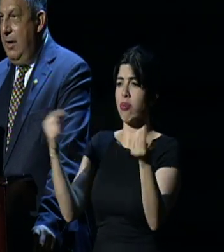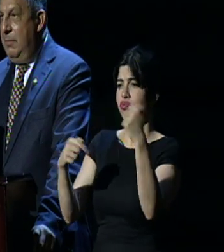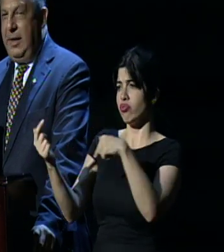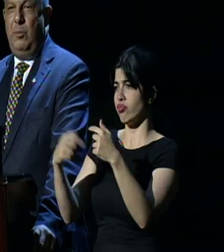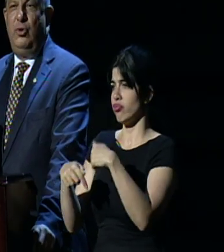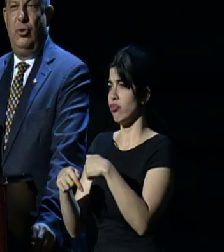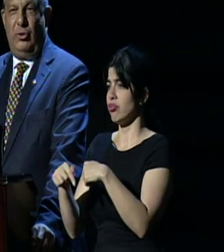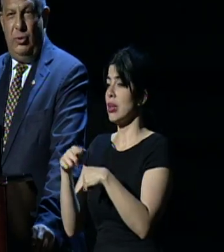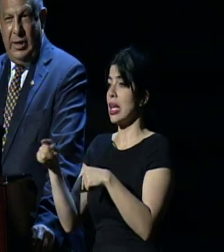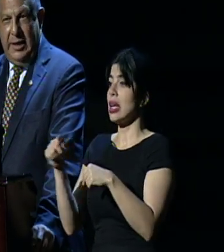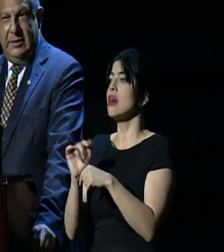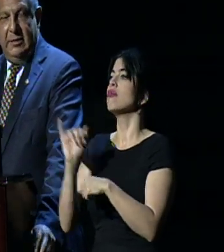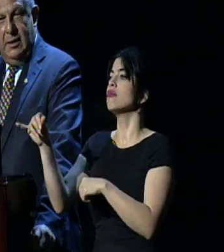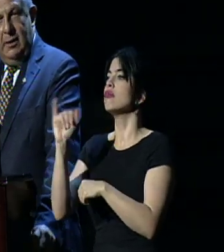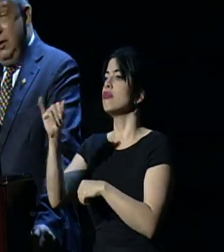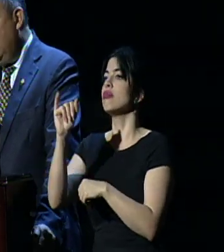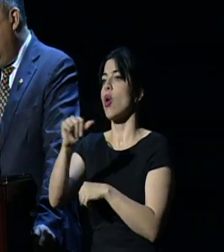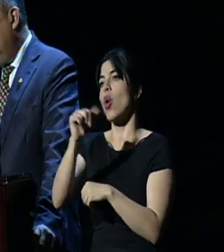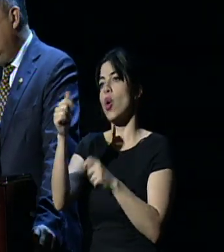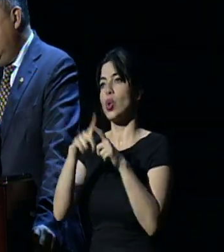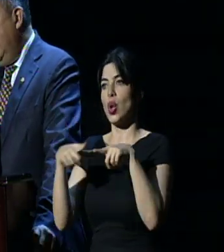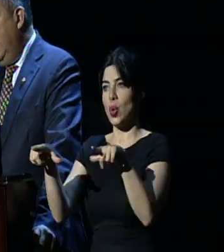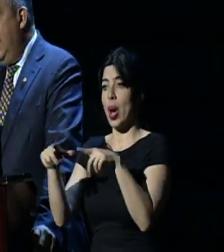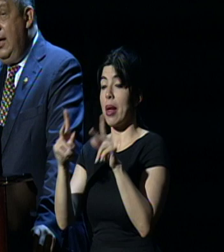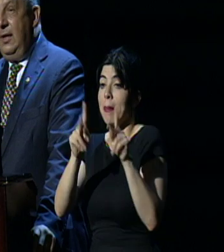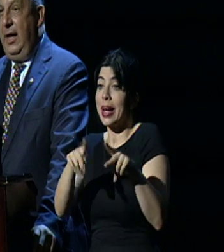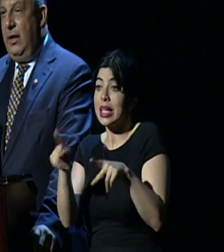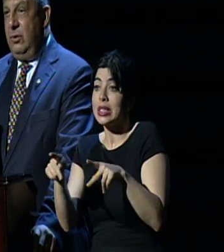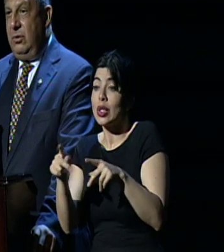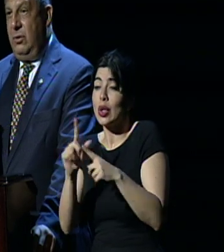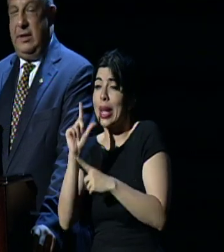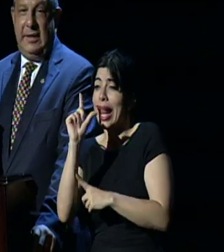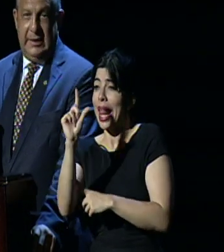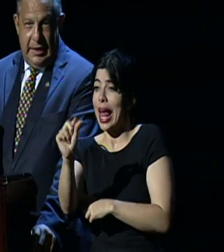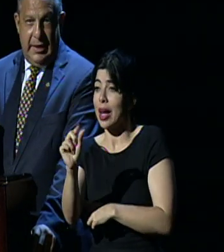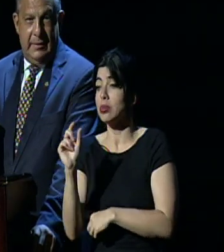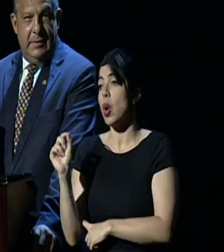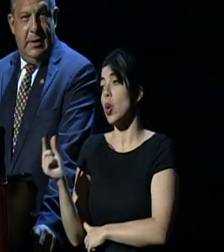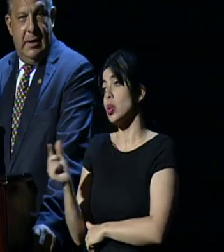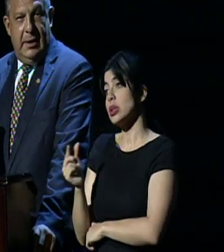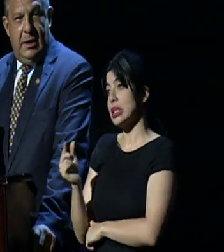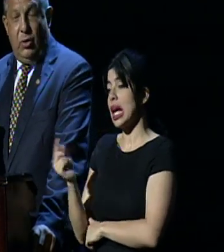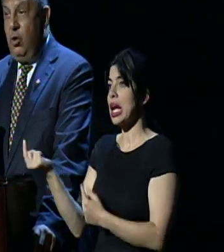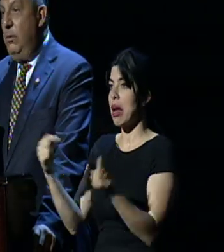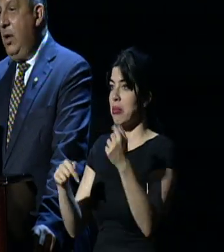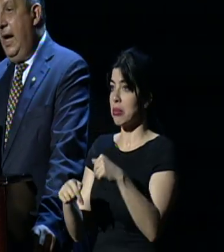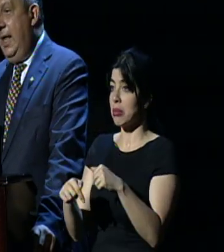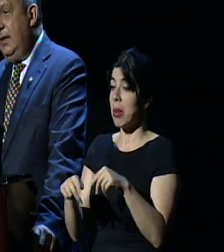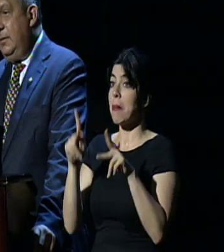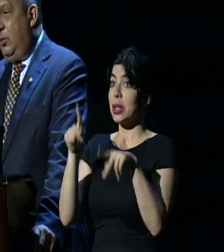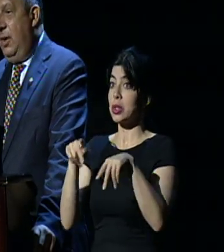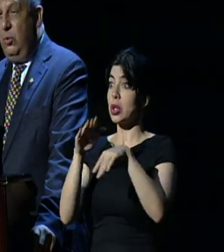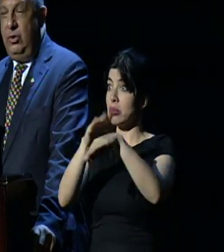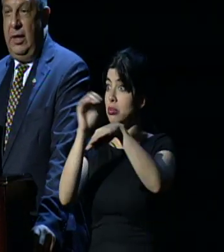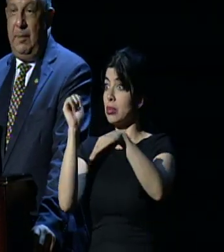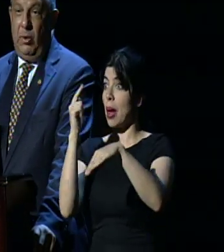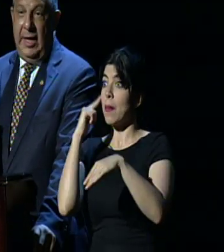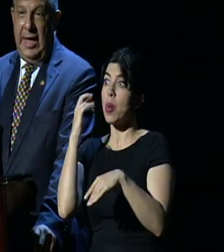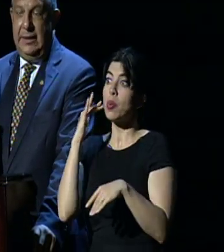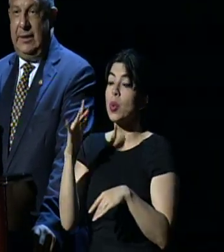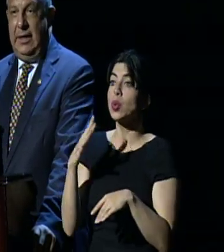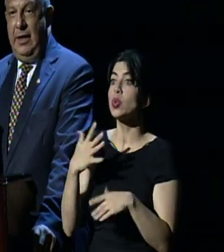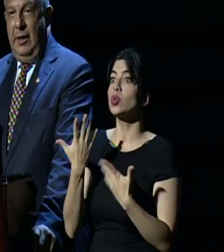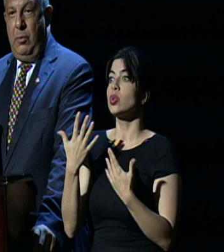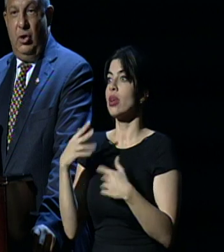que van para muchos otros lugares. Personas que vienen de lejos o que están cerca, que son convocadas por la música, por